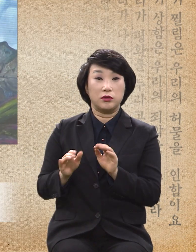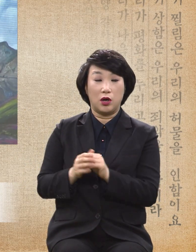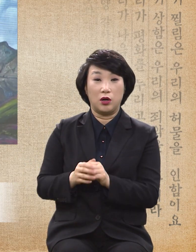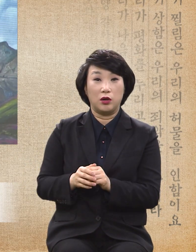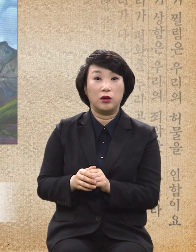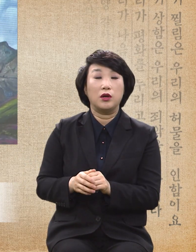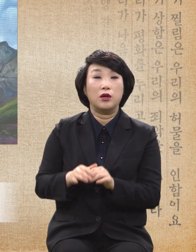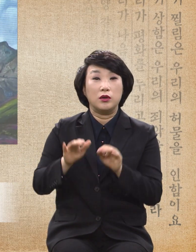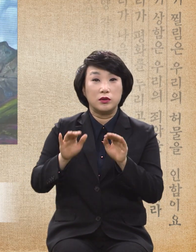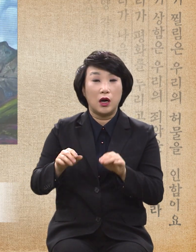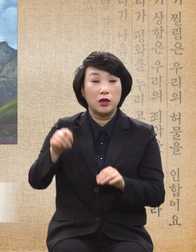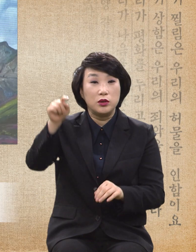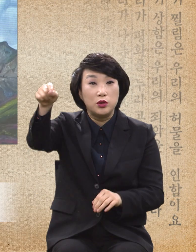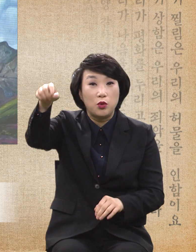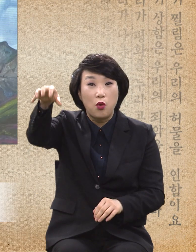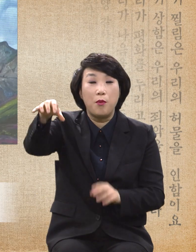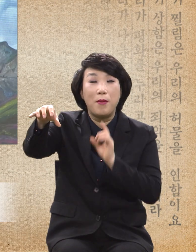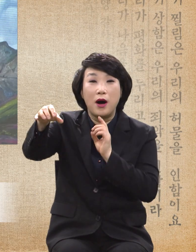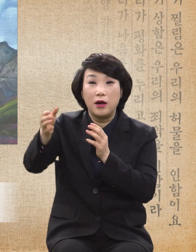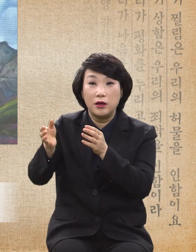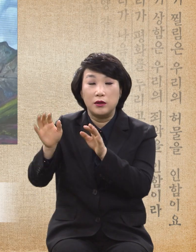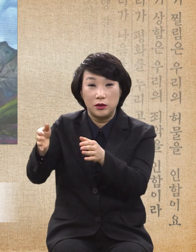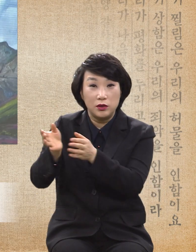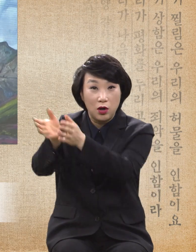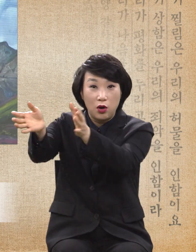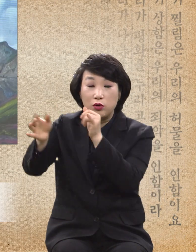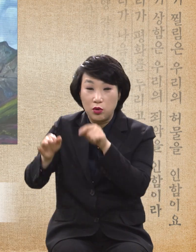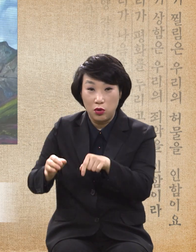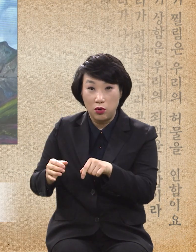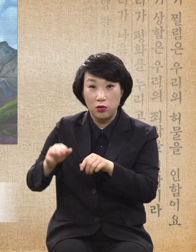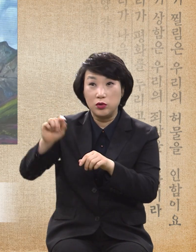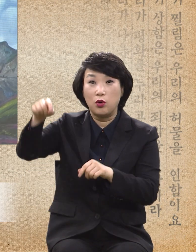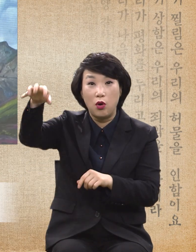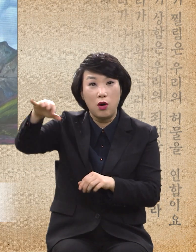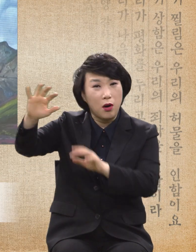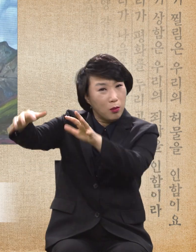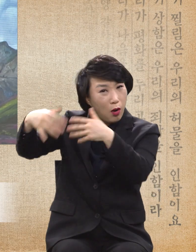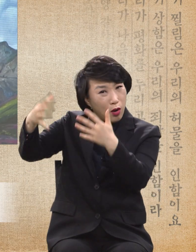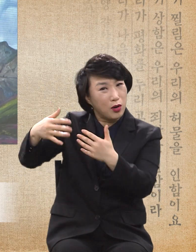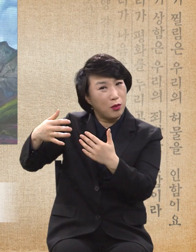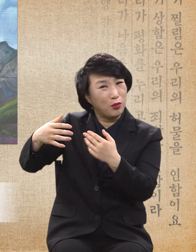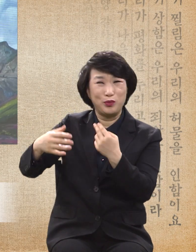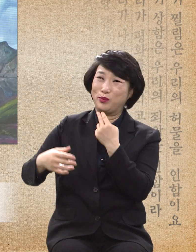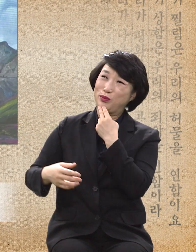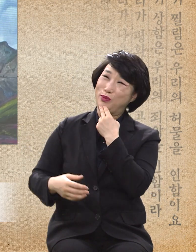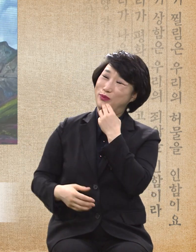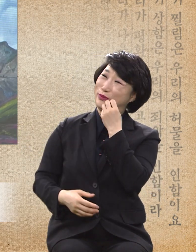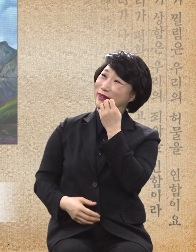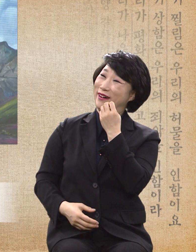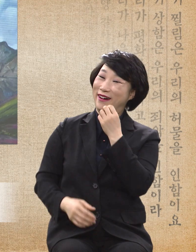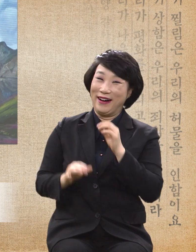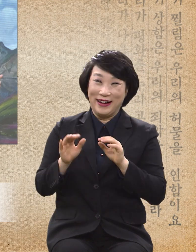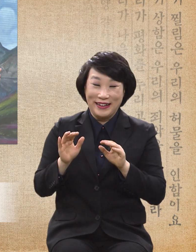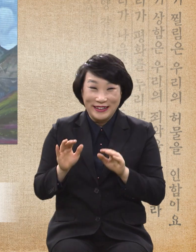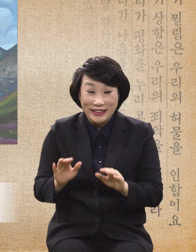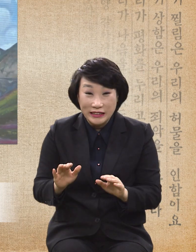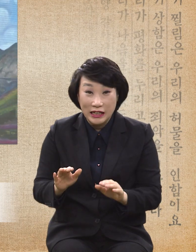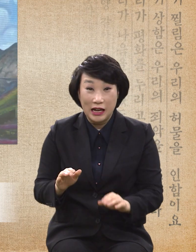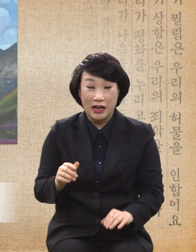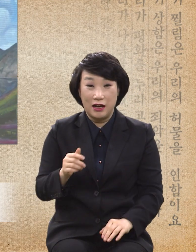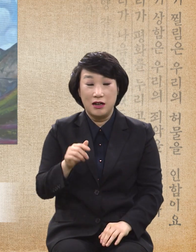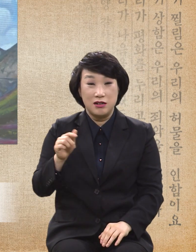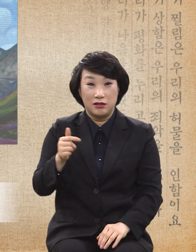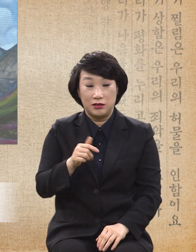동서쪽에 있는 그쪽만 뚫려 있는데 그쪽에서 바람이 불리는 거의 없어요. 근데